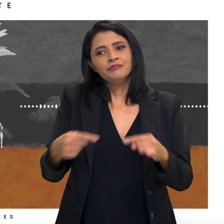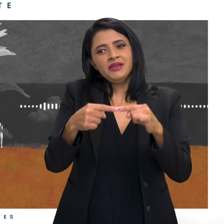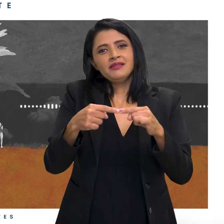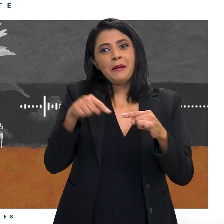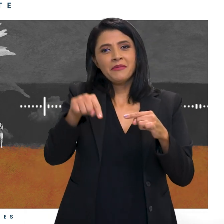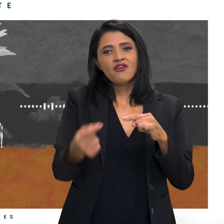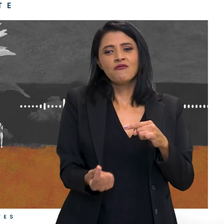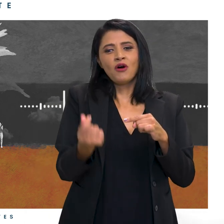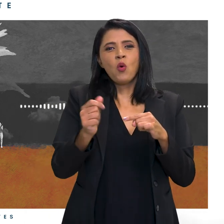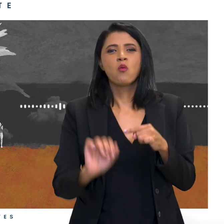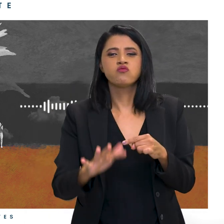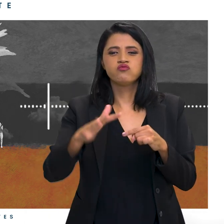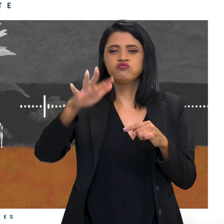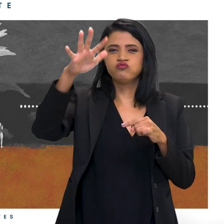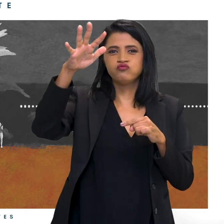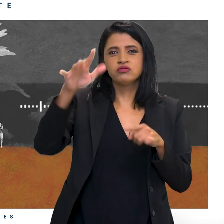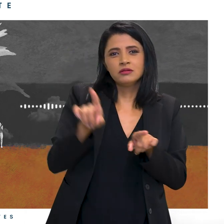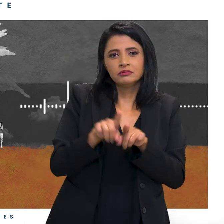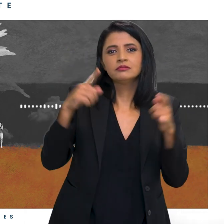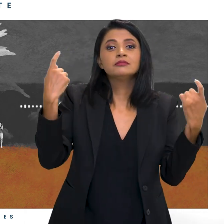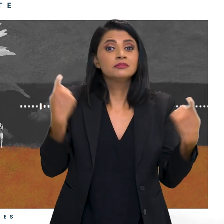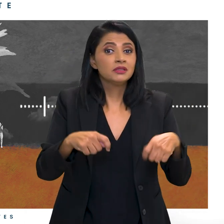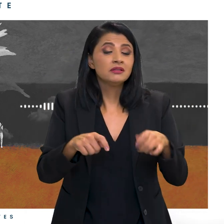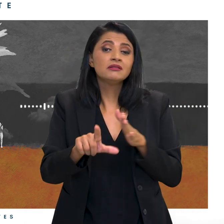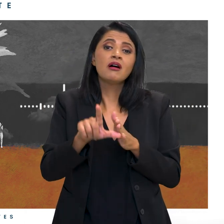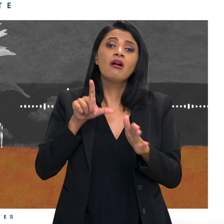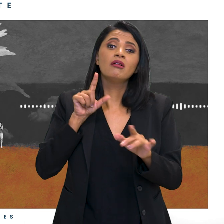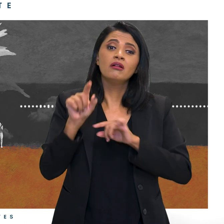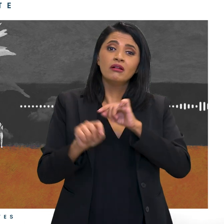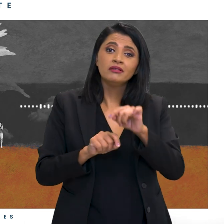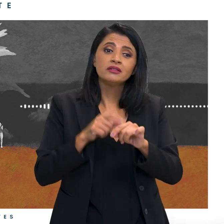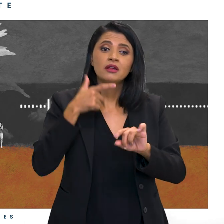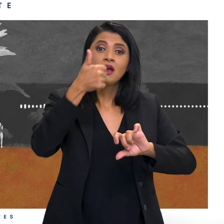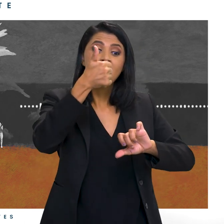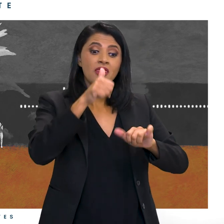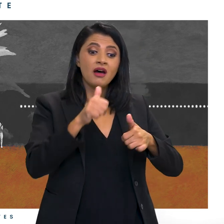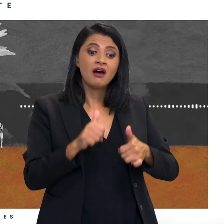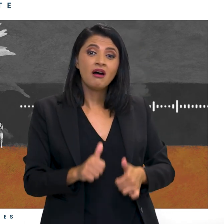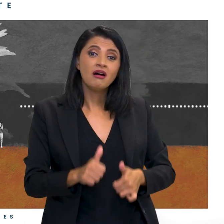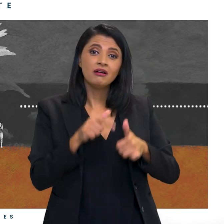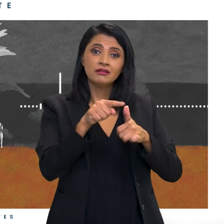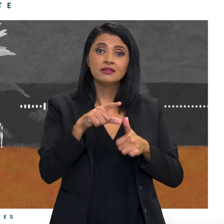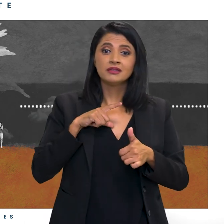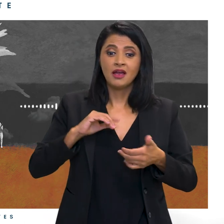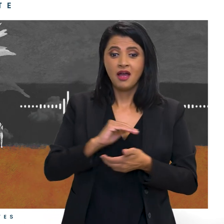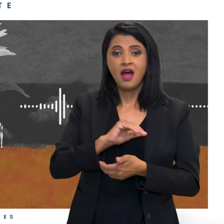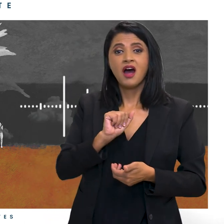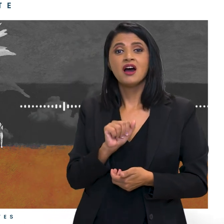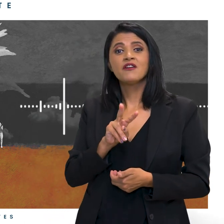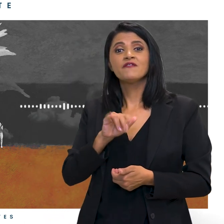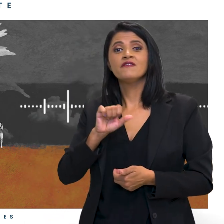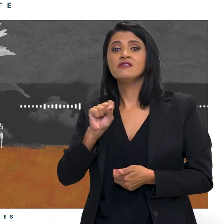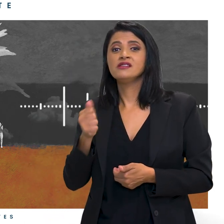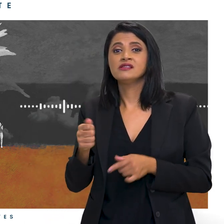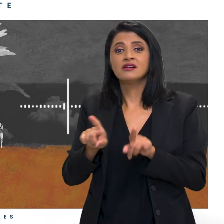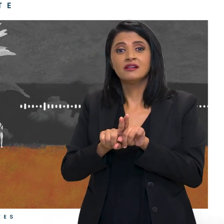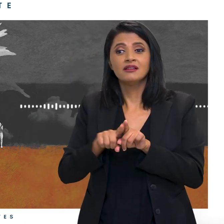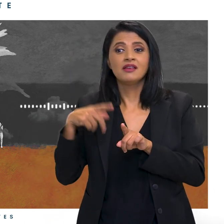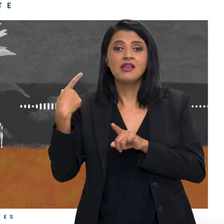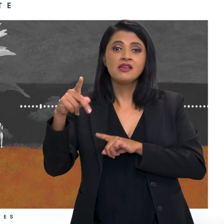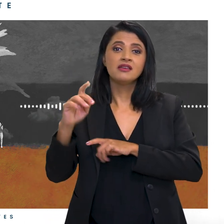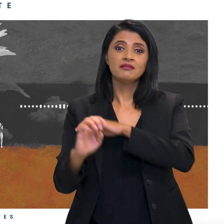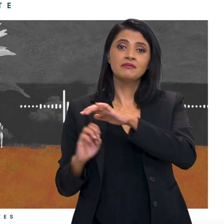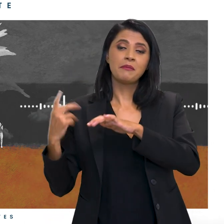com preços que não são acessíveis e que também precisam passar por toda a análise, tanto da Anvisa